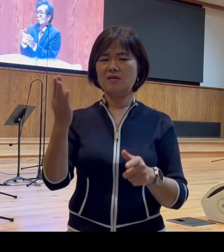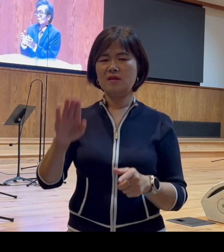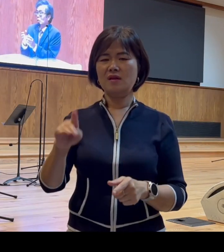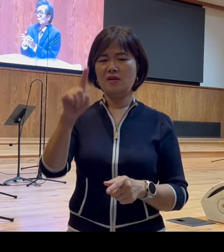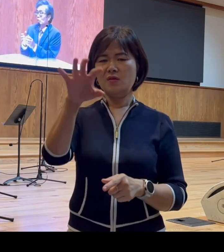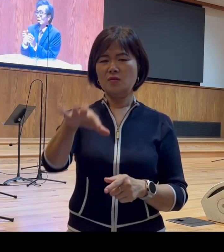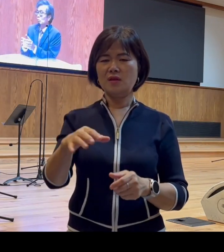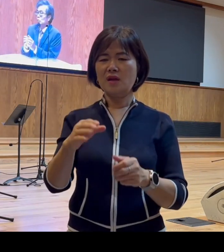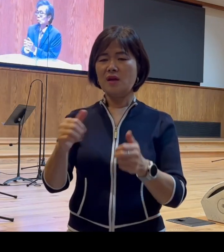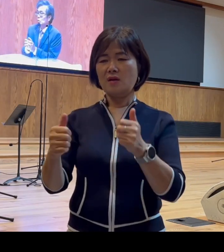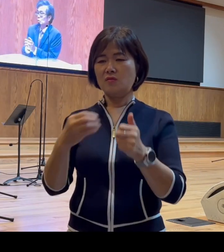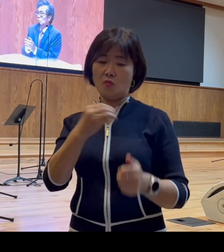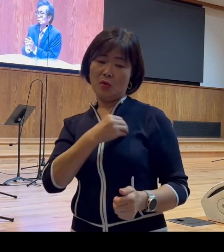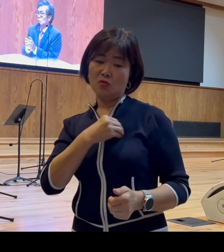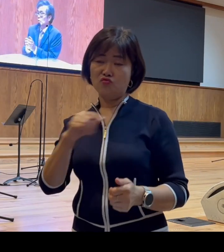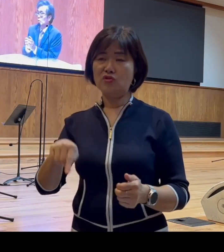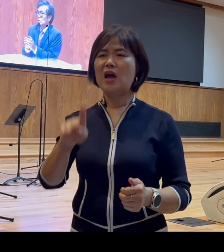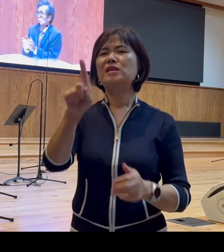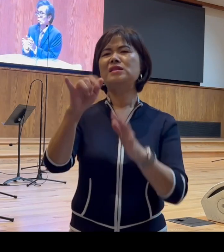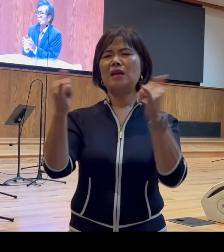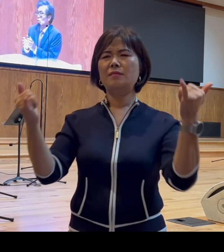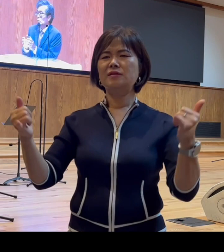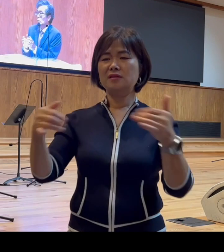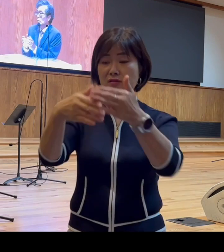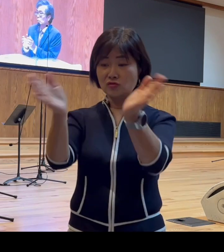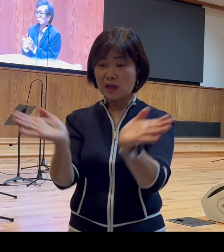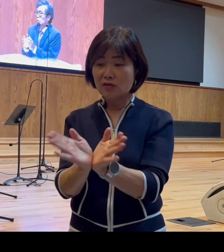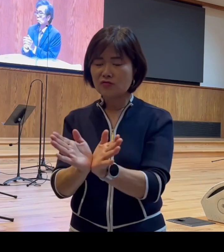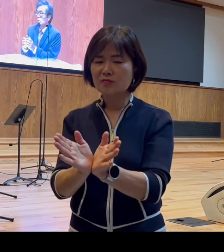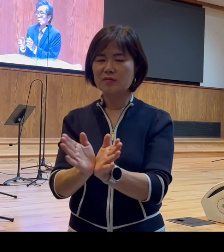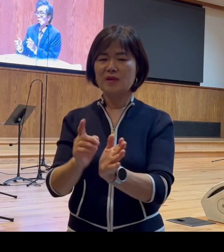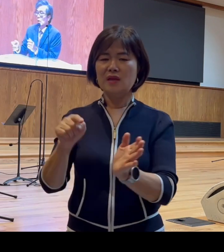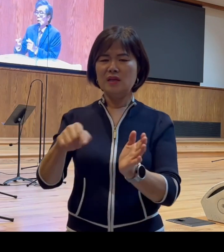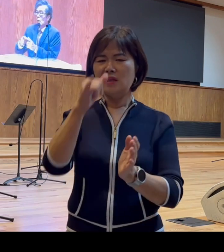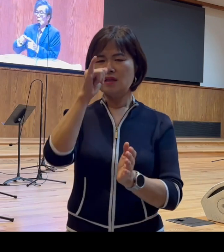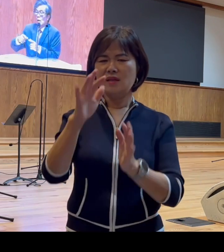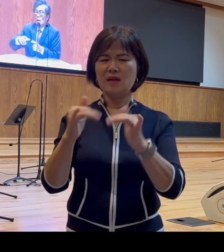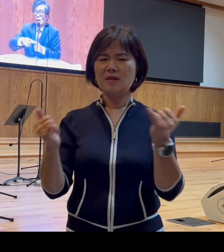거기 이제 그 회원 중에 한 분은, 그 그룹에 속한 분은